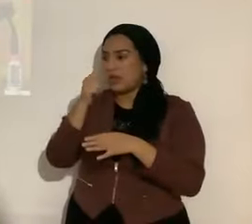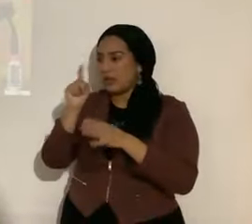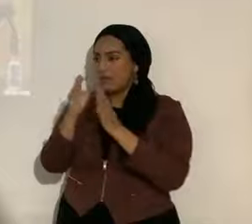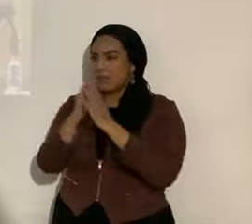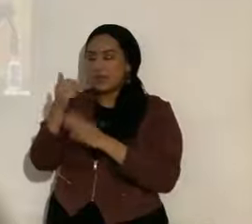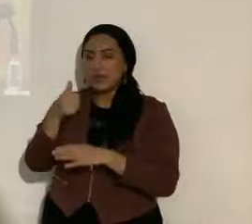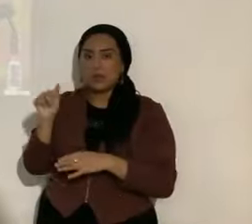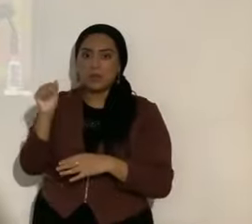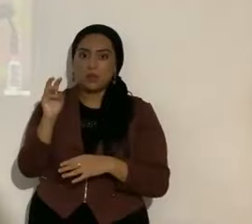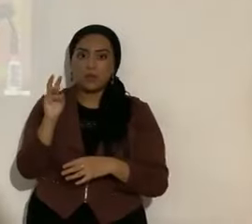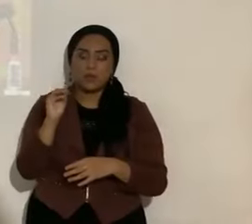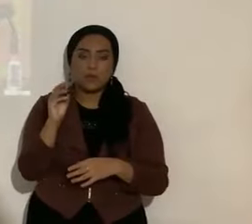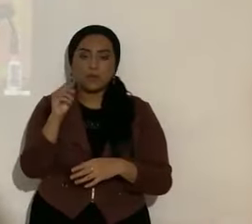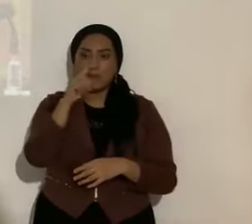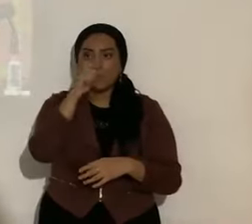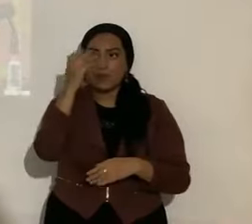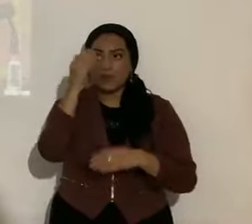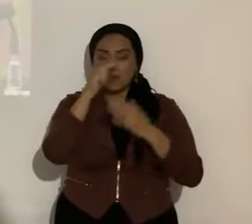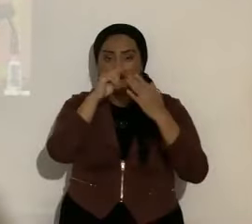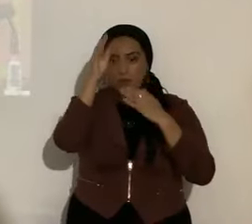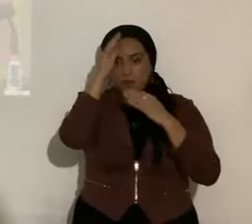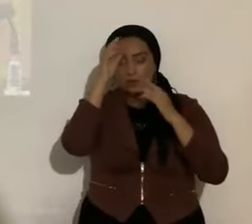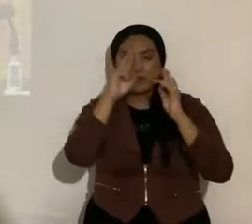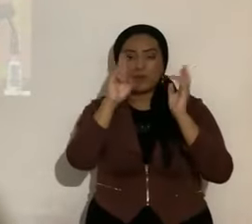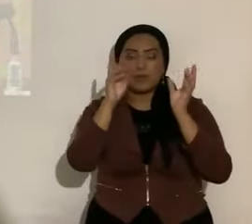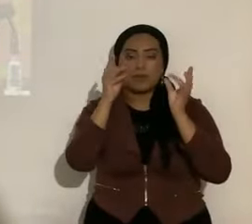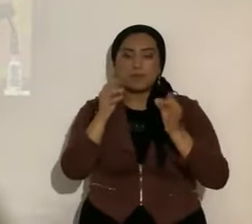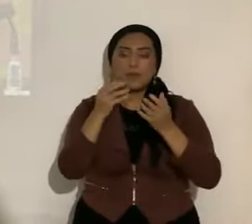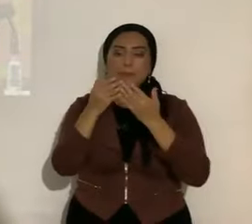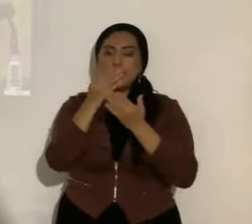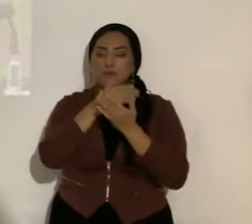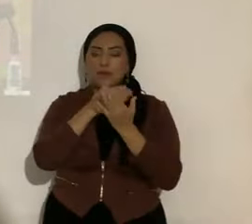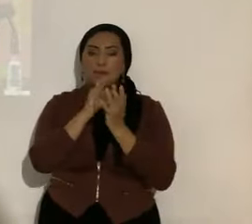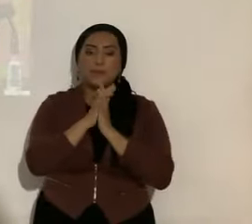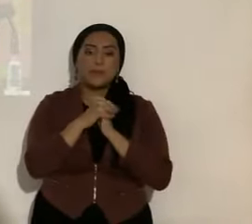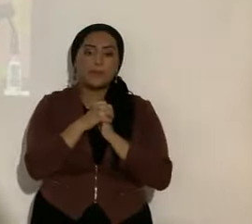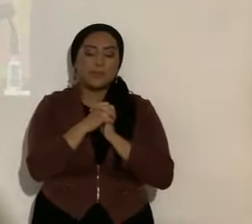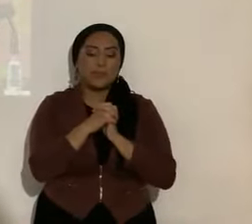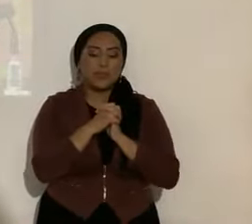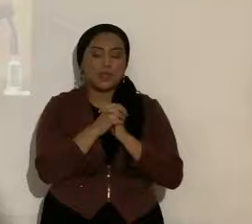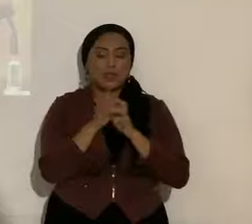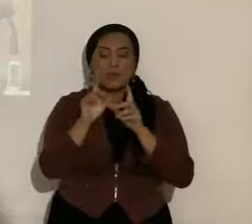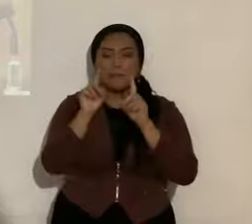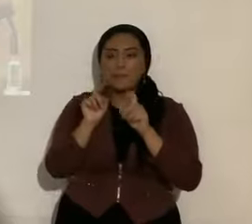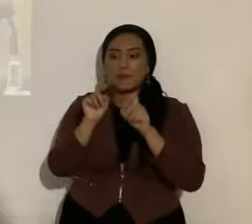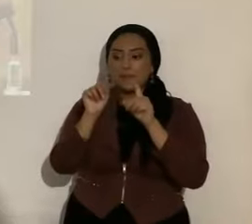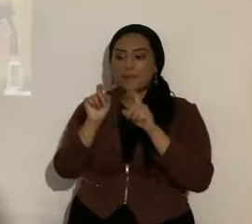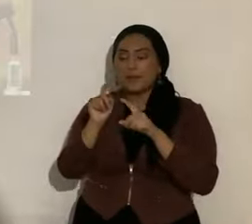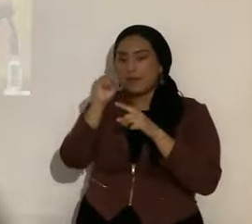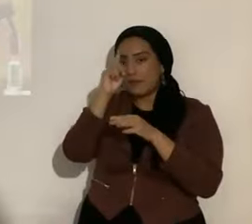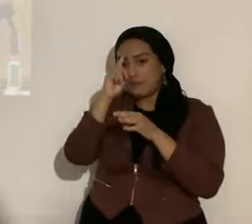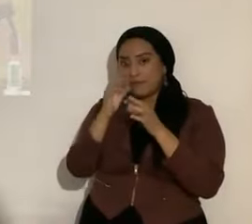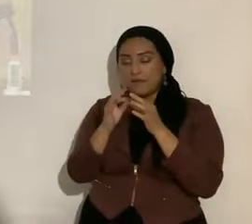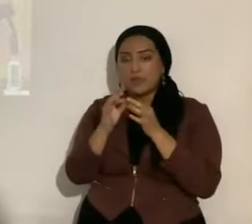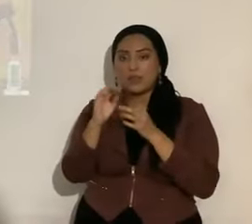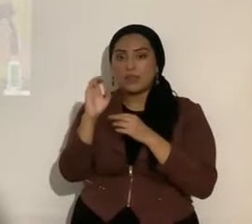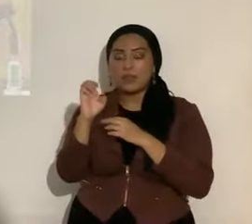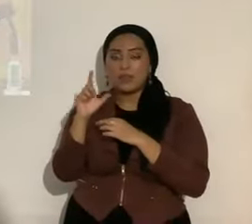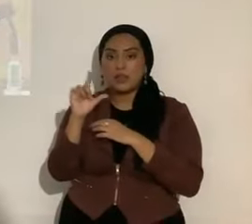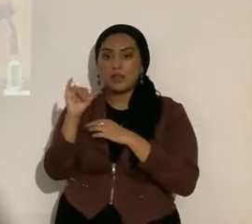quieras, tremendo. Es porque Yahweh ya lo había decidido. Entonces, Probó la fe Elías de